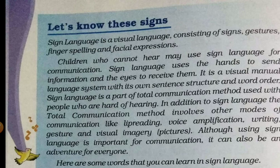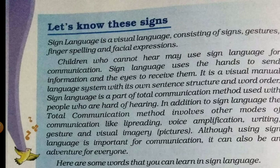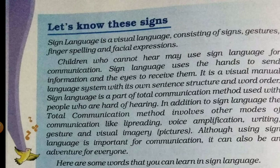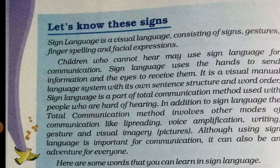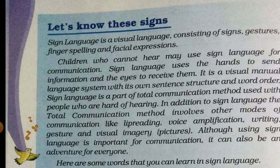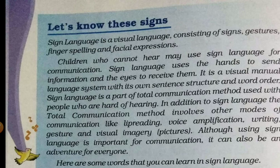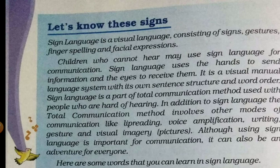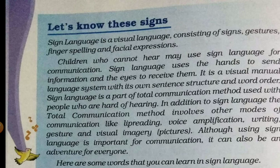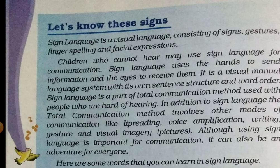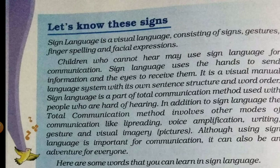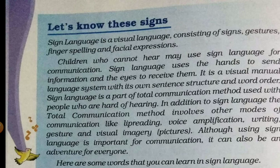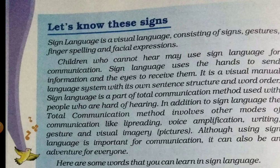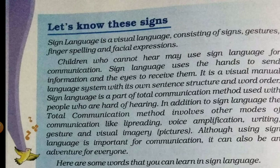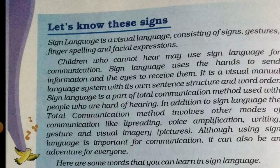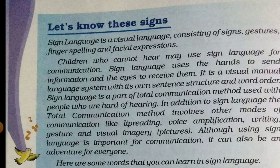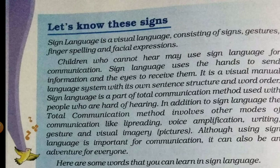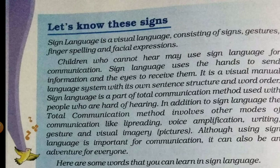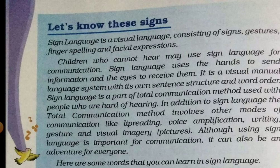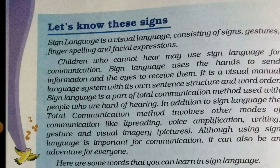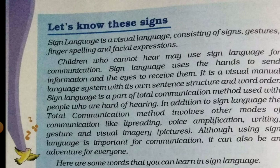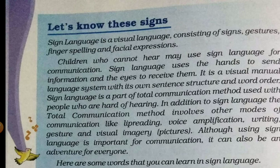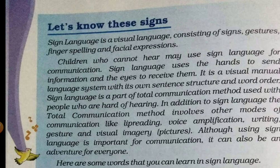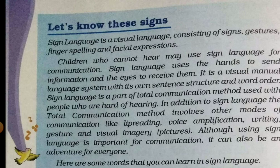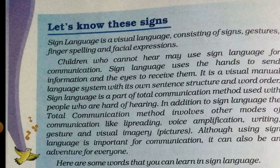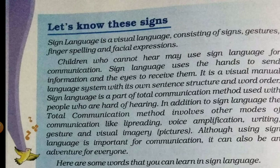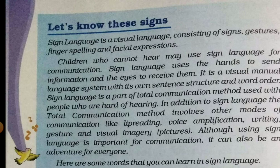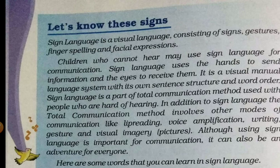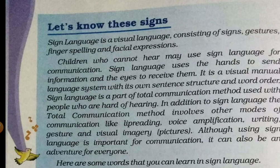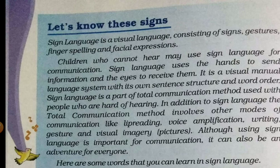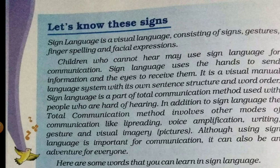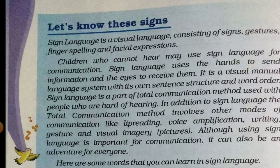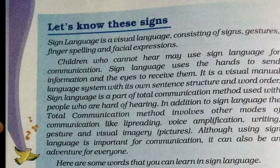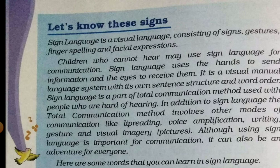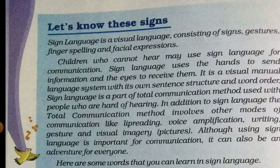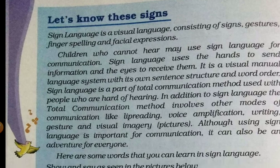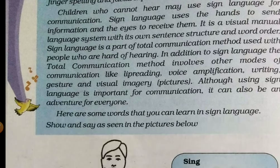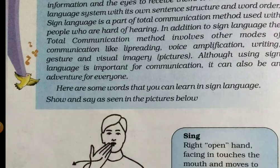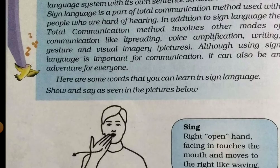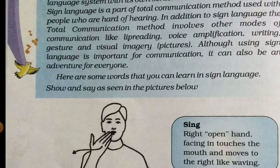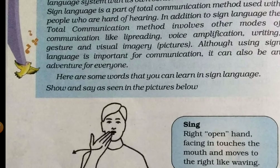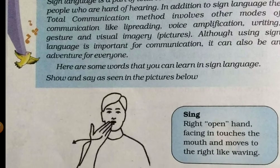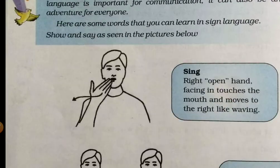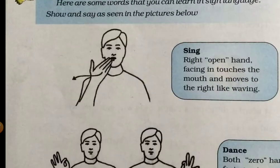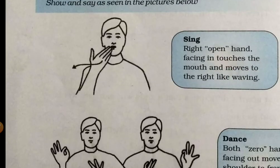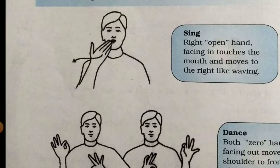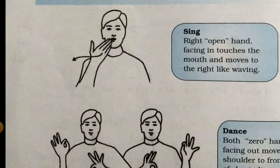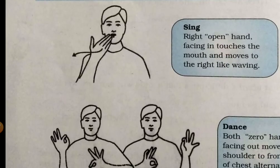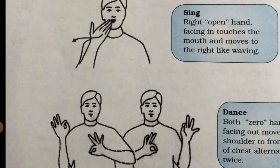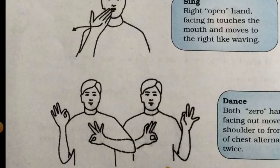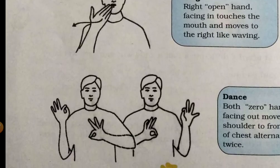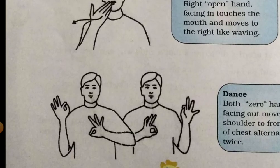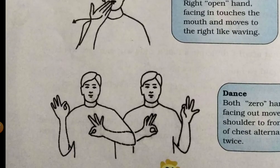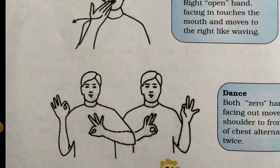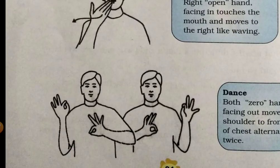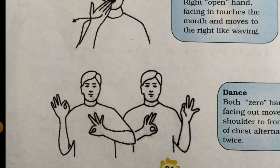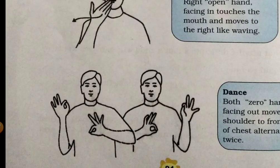कि आपके बेटा सो दैट इज और फॉर टुडे हो चुके चैप्टर